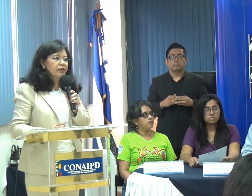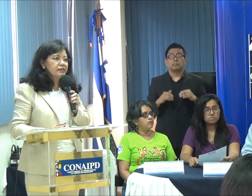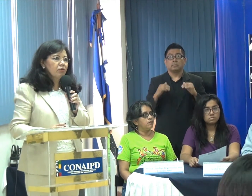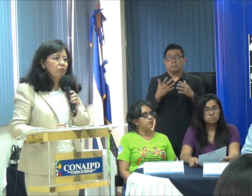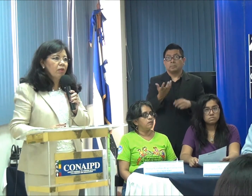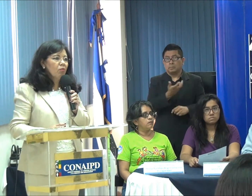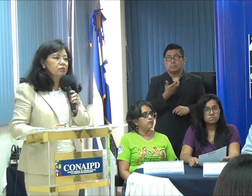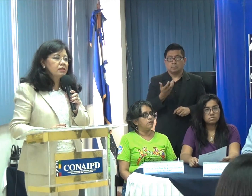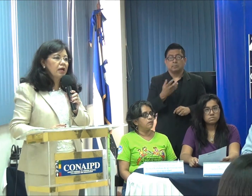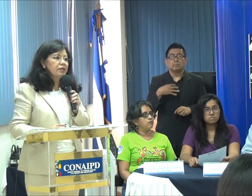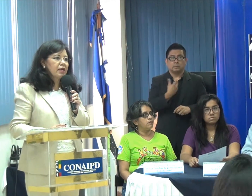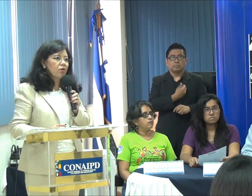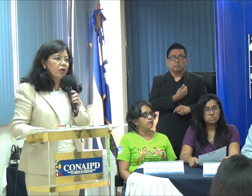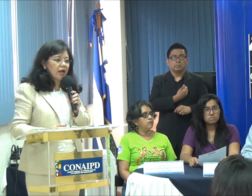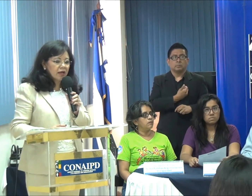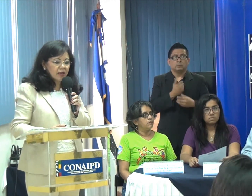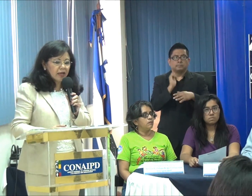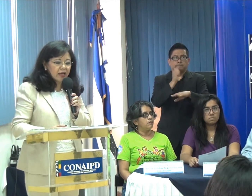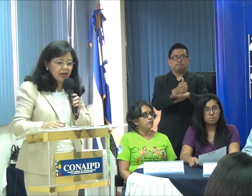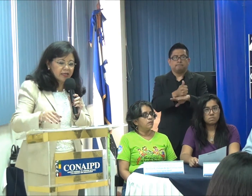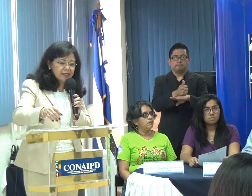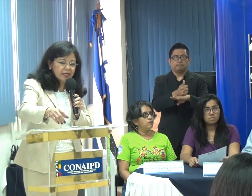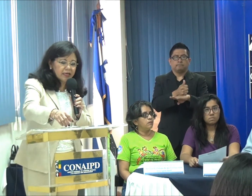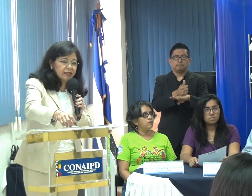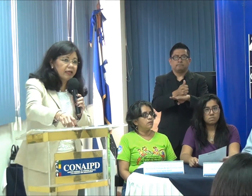todo esto vamos a desarrollar